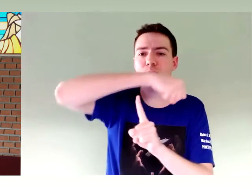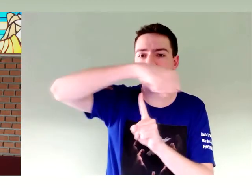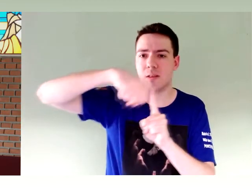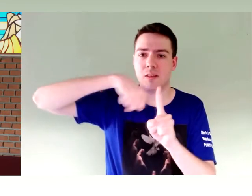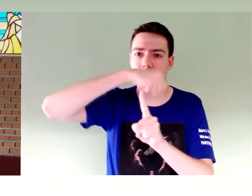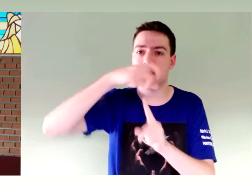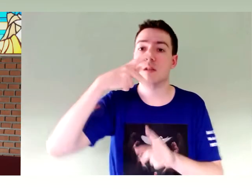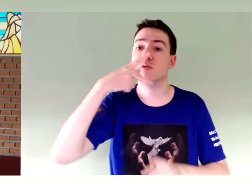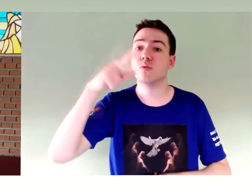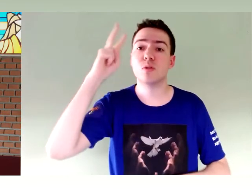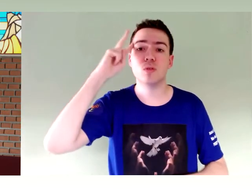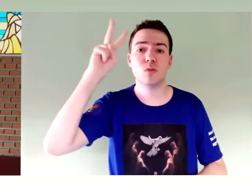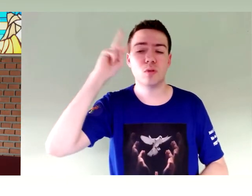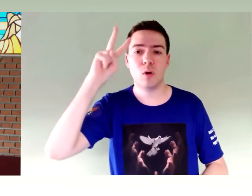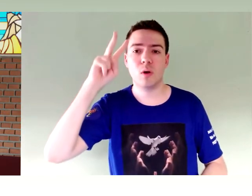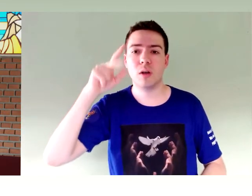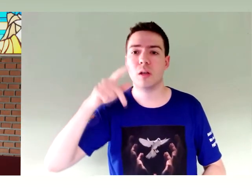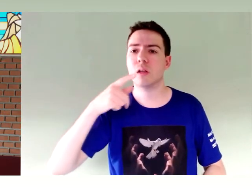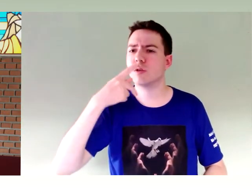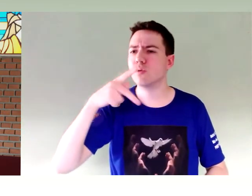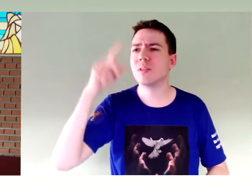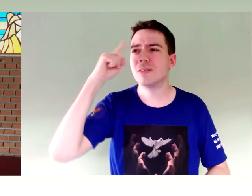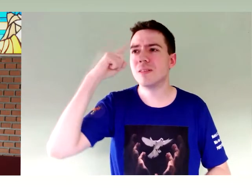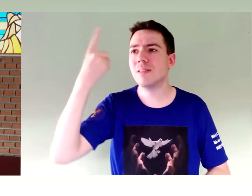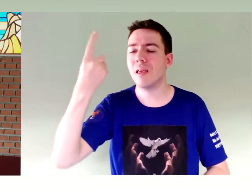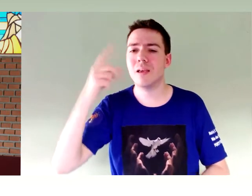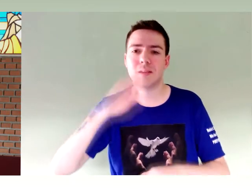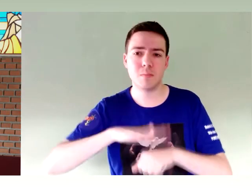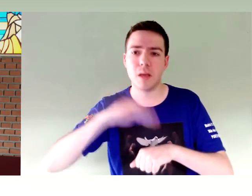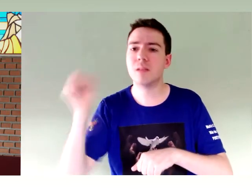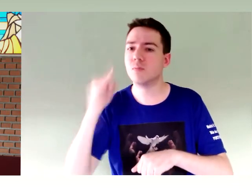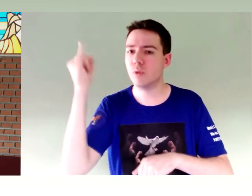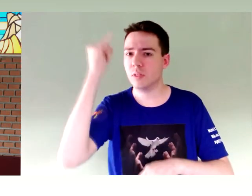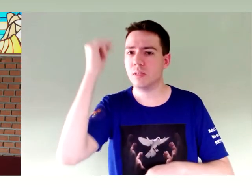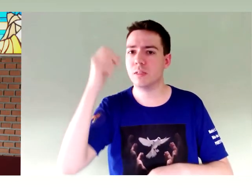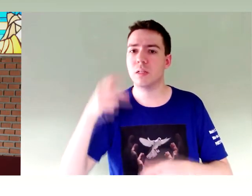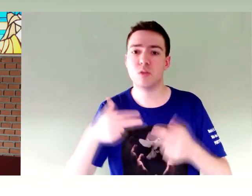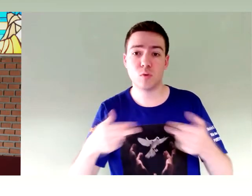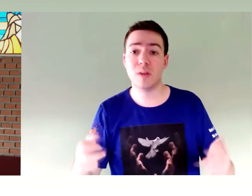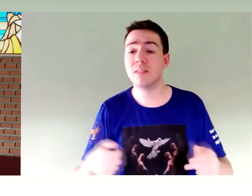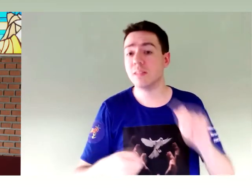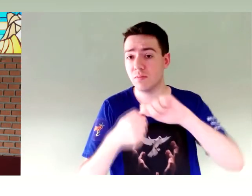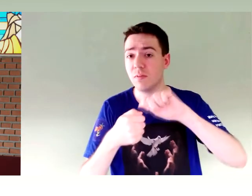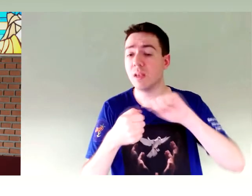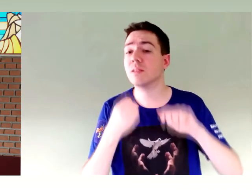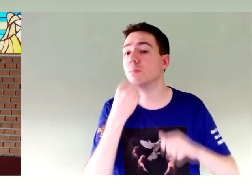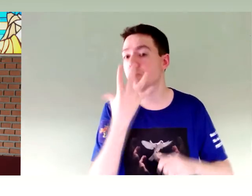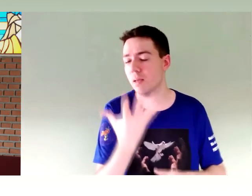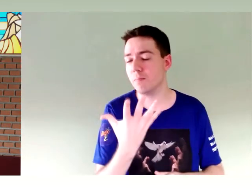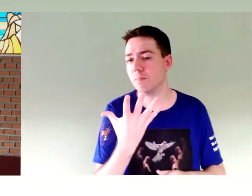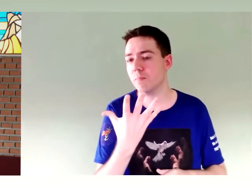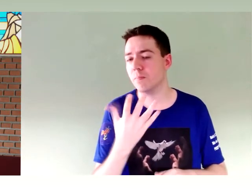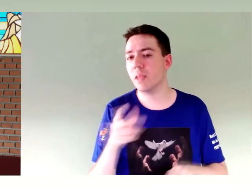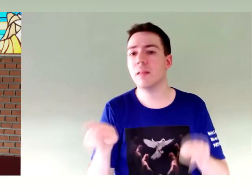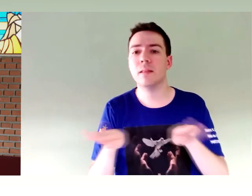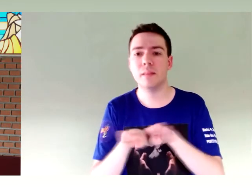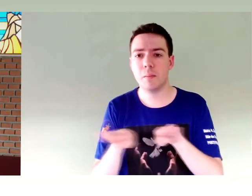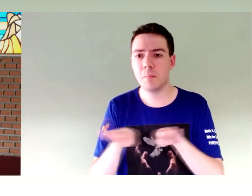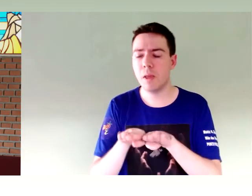sociedade, na sua história, nos seus ideais mais nobres, nas suas iniciativas de bem. Além